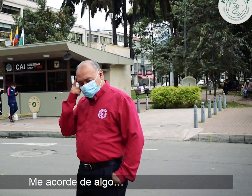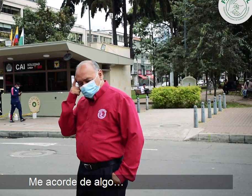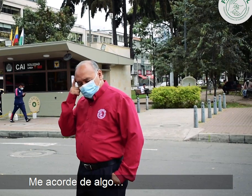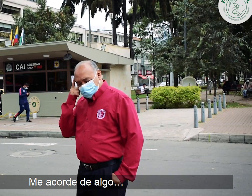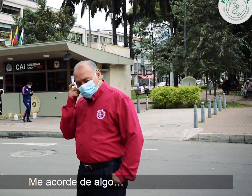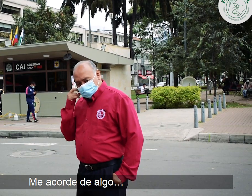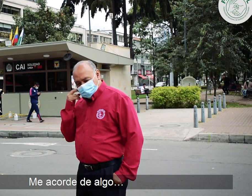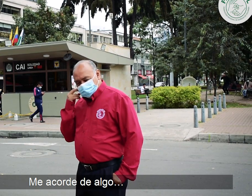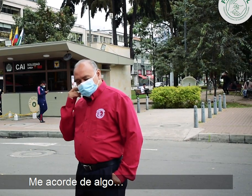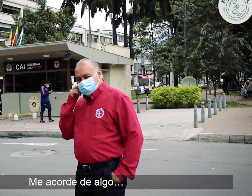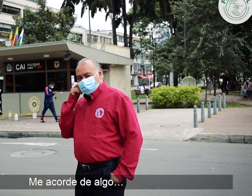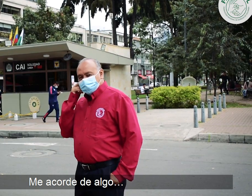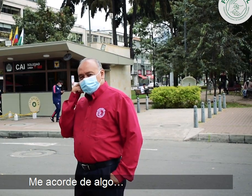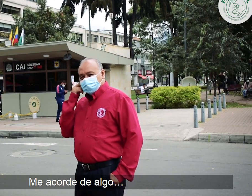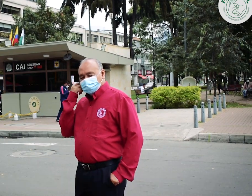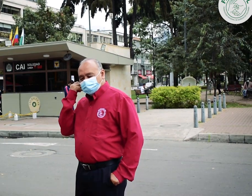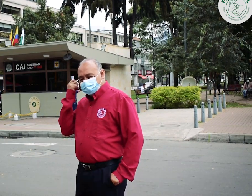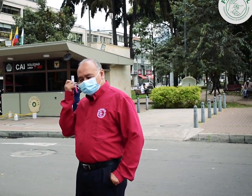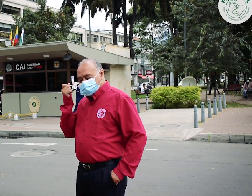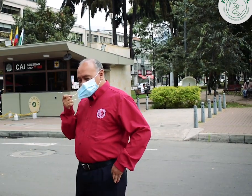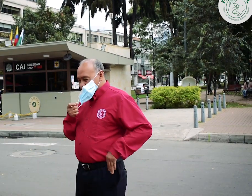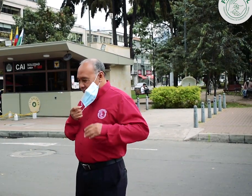Me acordé de algo.